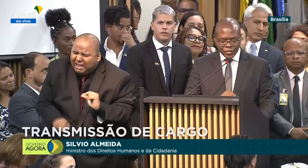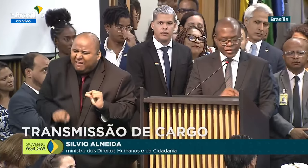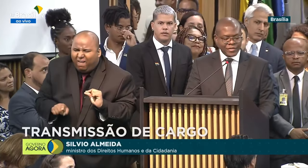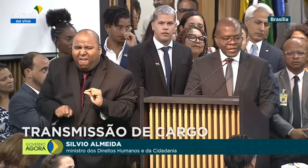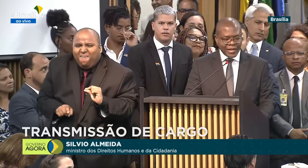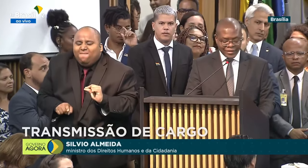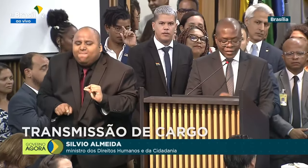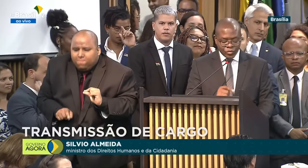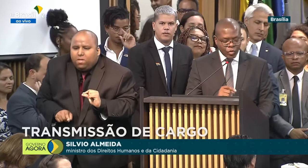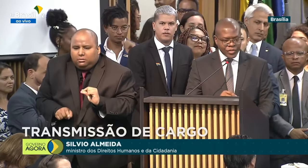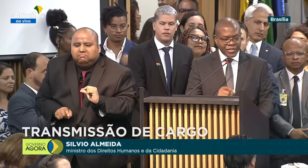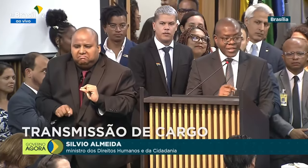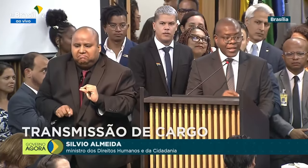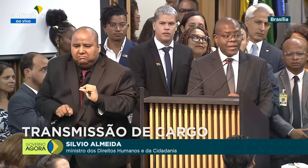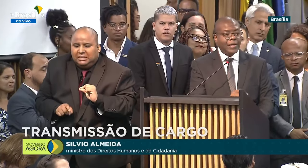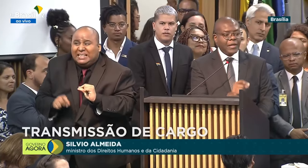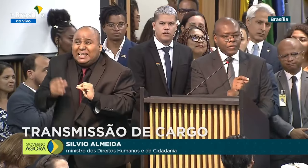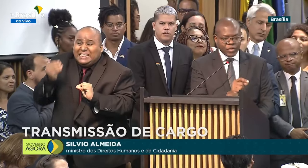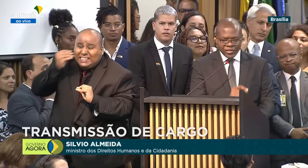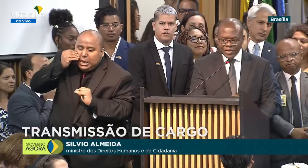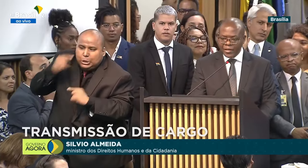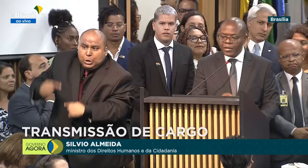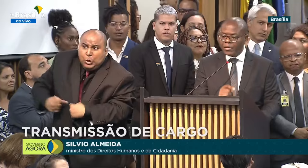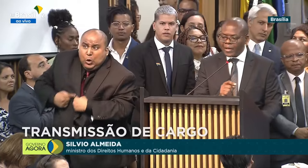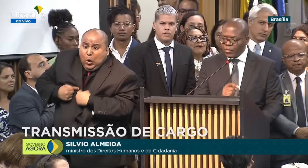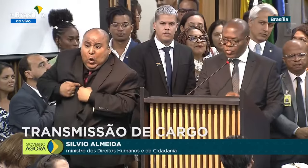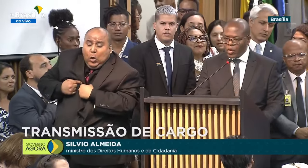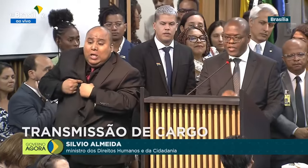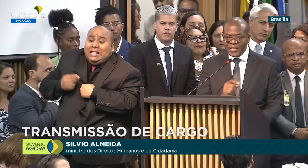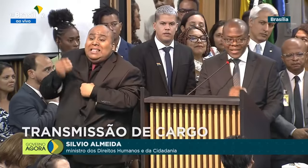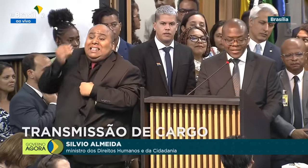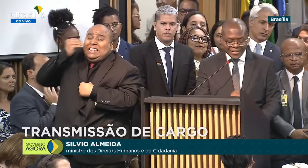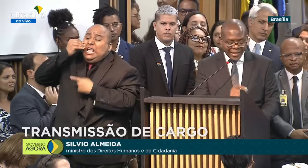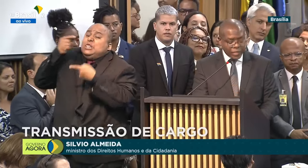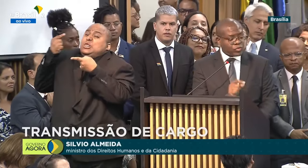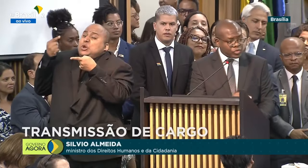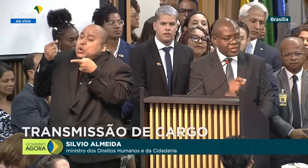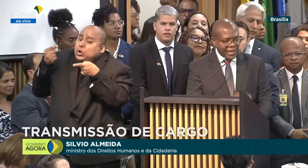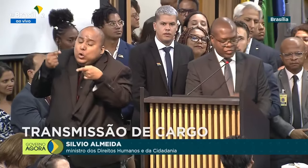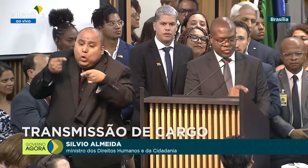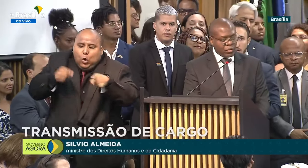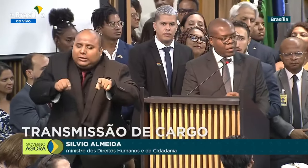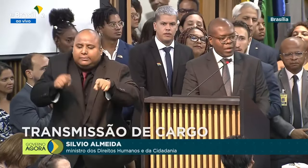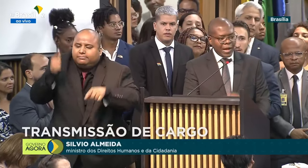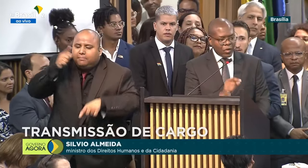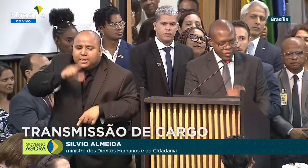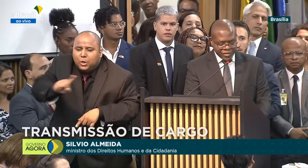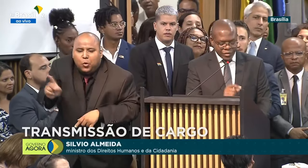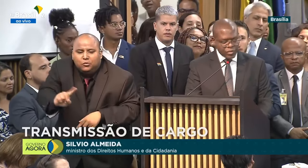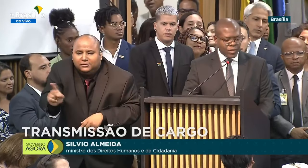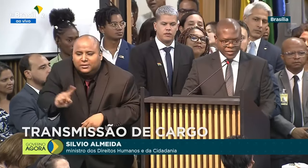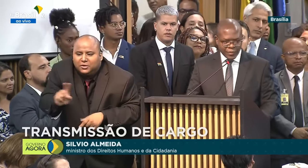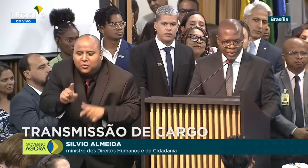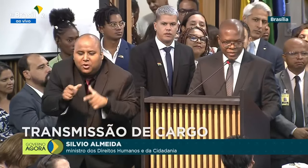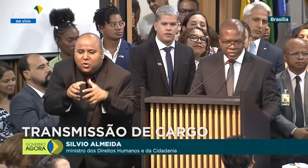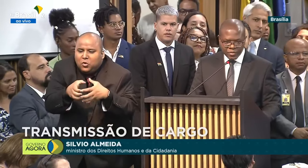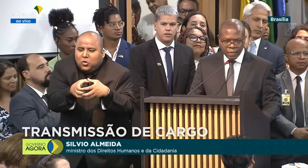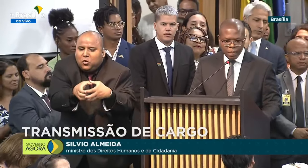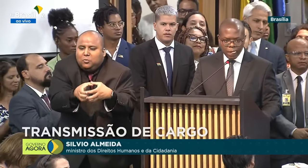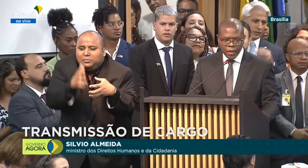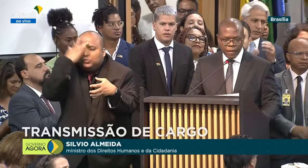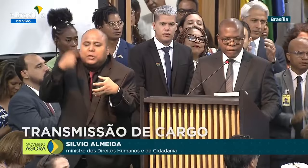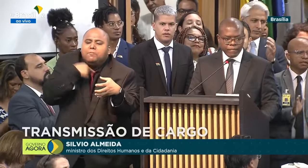a gestão se encerra tentou extinguir e vou dizer tentou extinguir sem sucesso a comissão de mortos